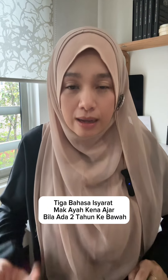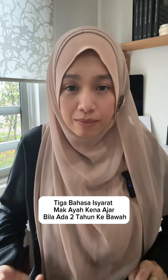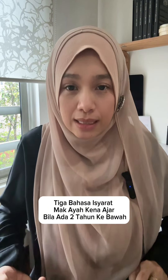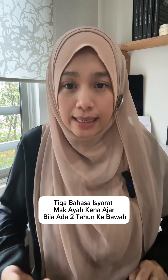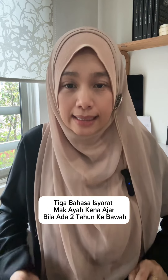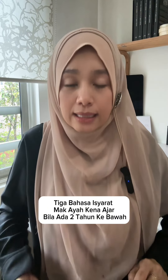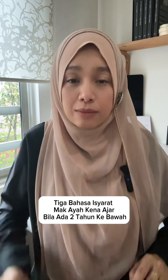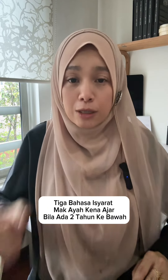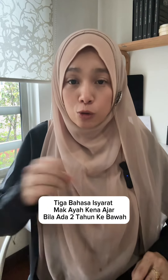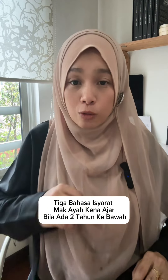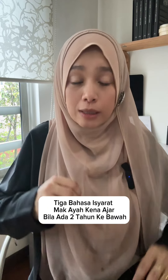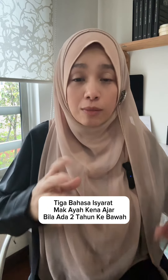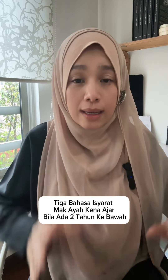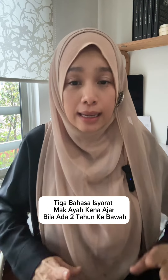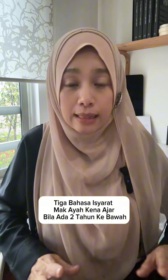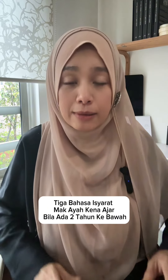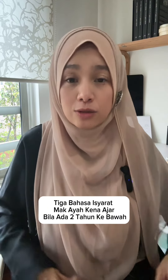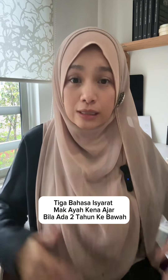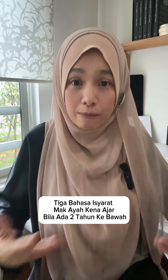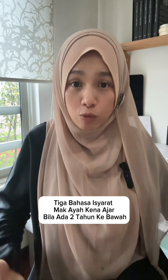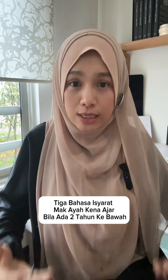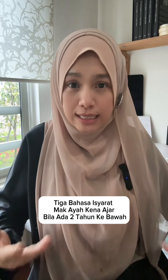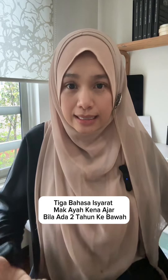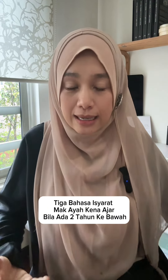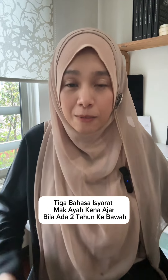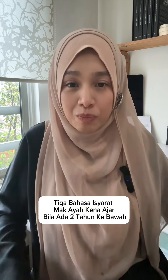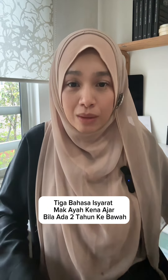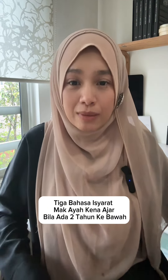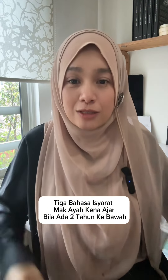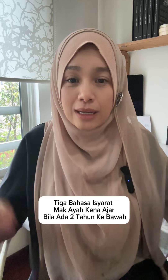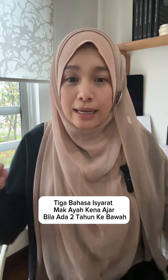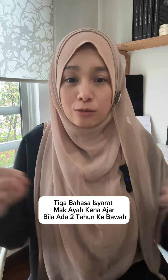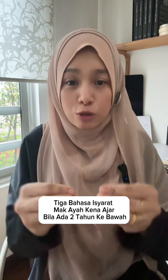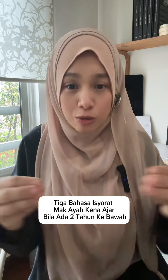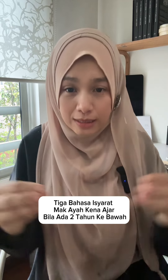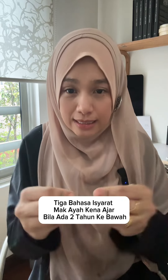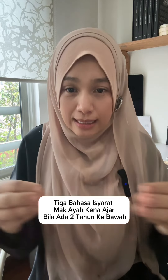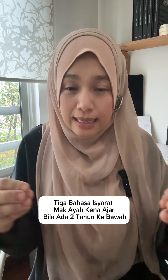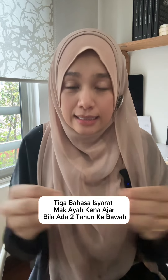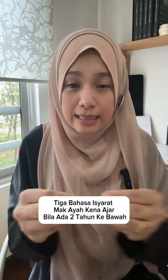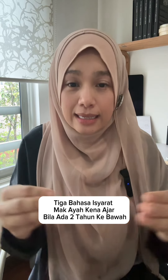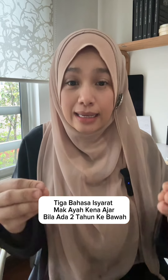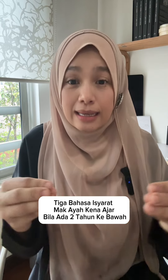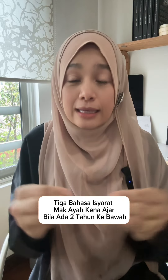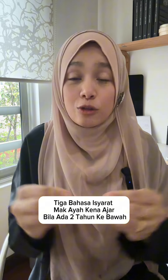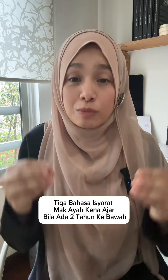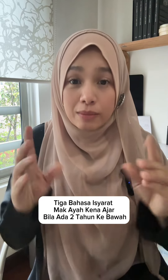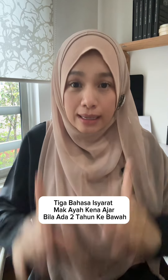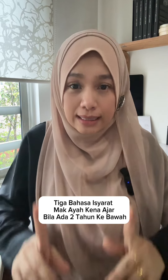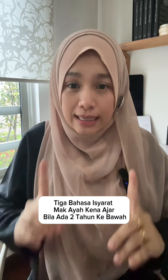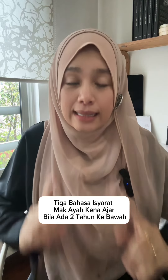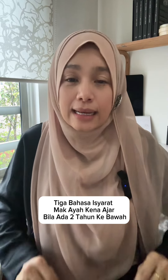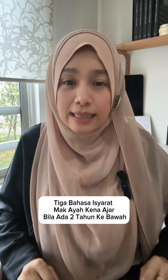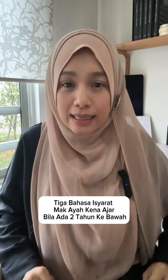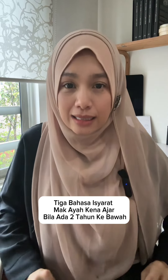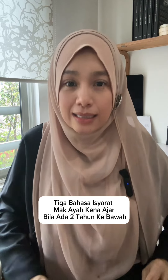bila anak kita minum atau Makan leas tu dia tak puas tak kenyang leas dia akan tunjuk macam ni jadi itu bermakna anak-anak kita